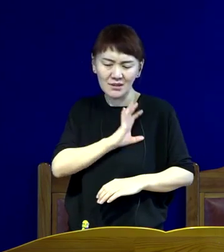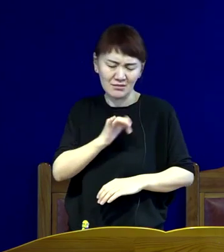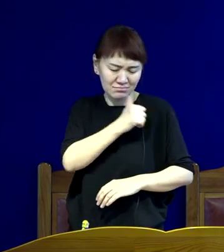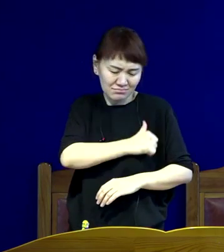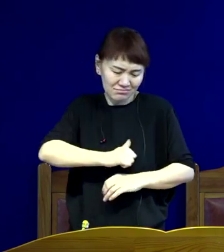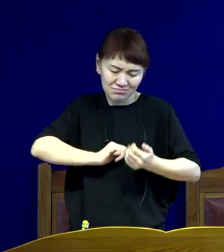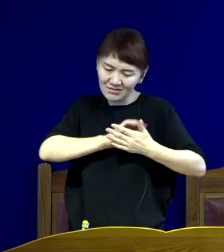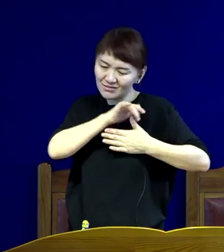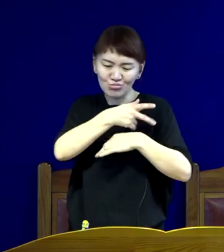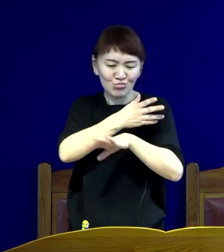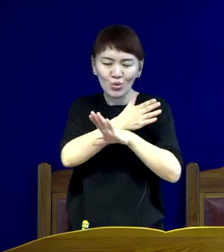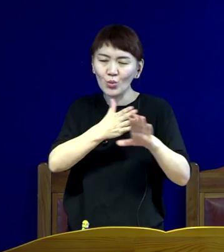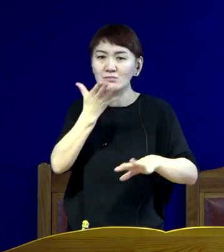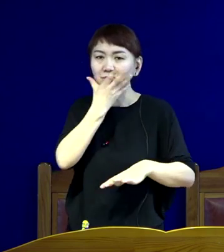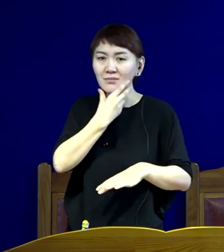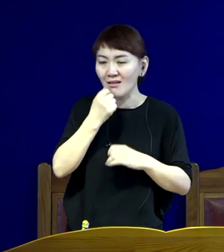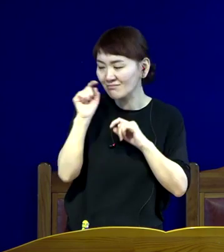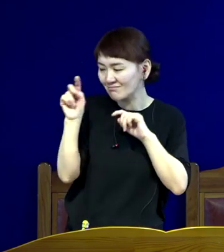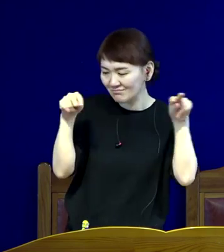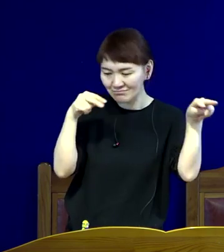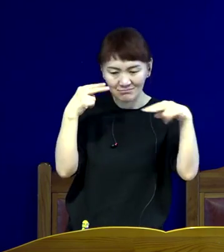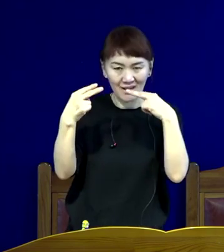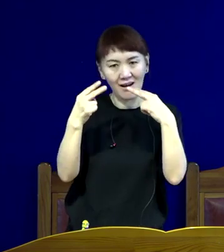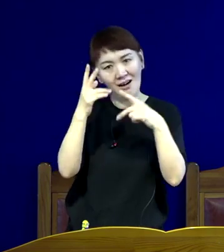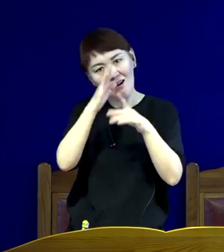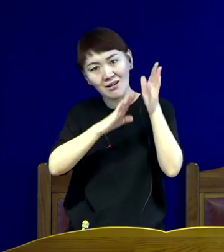гэдэг нь хизээ сайхан байдаг вэ?